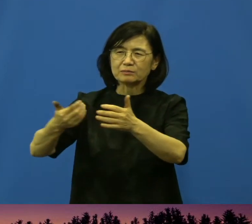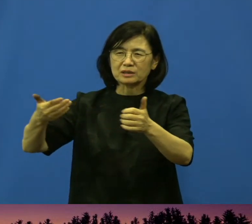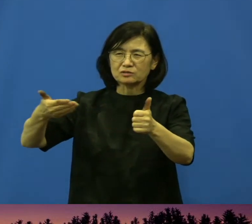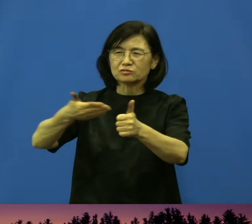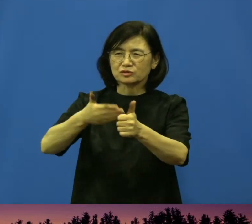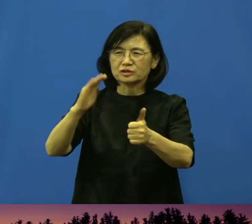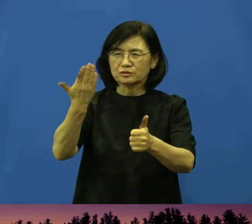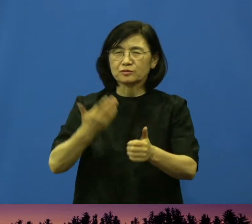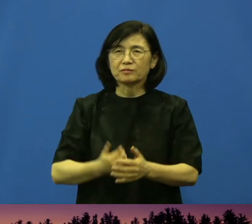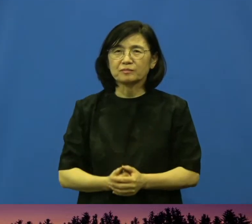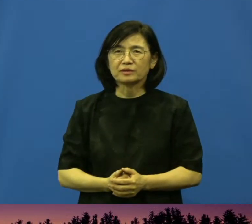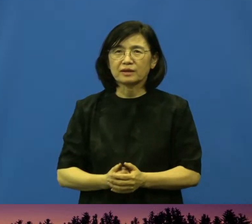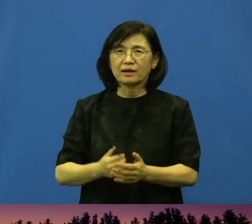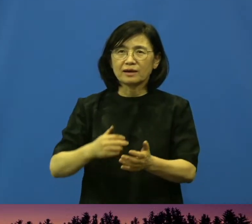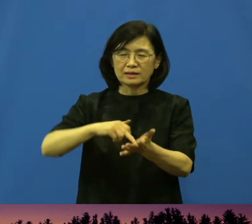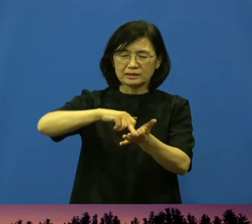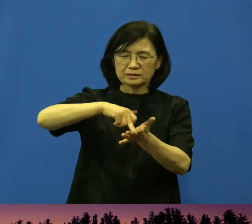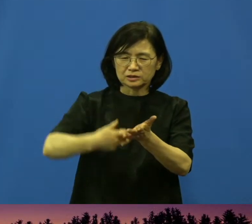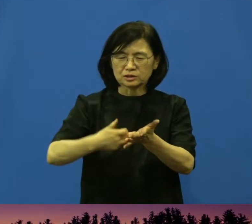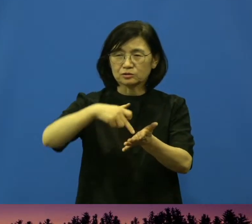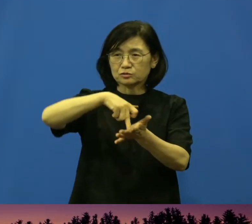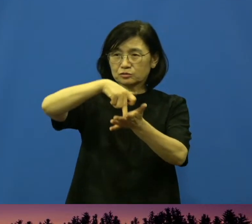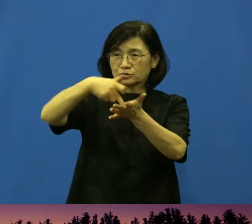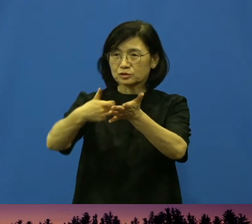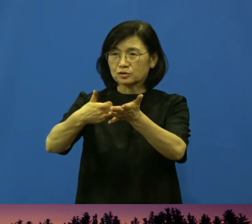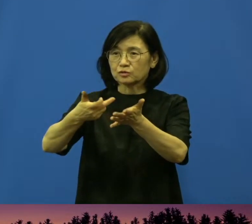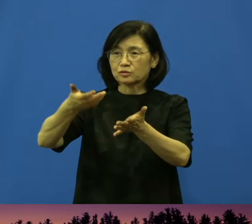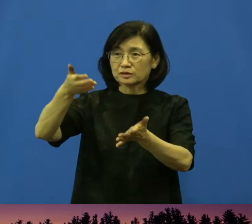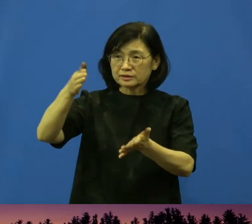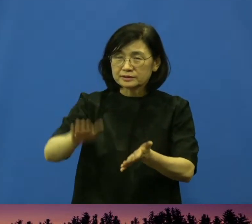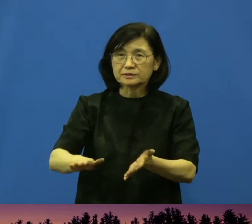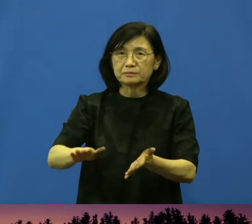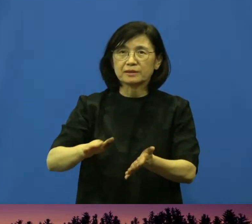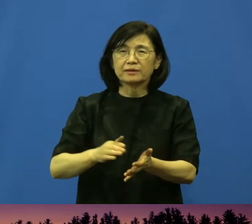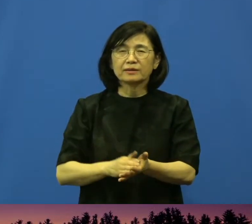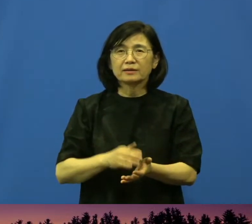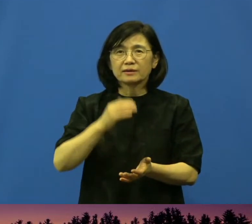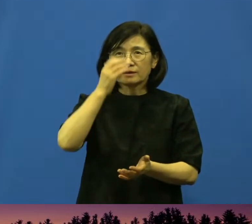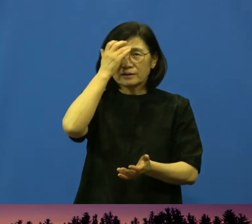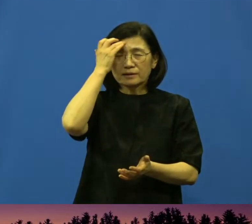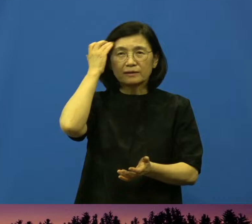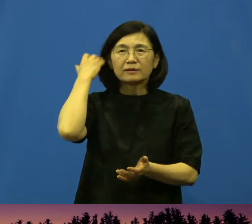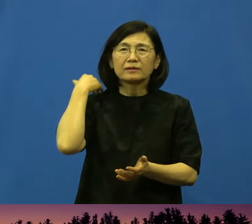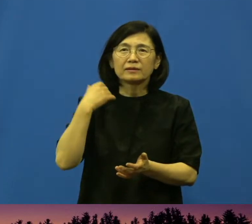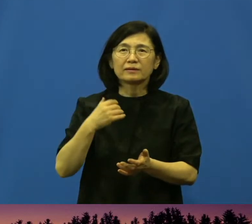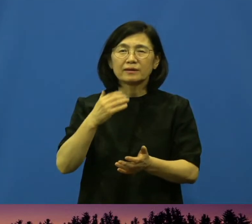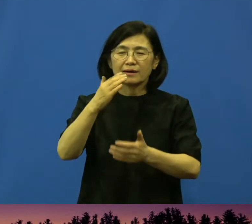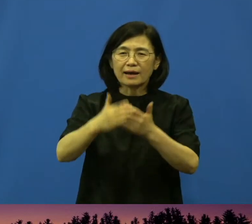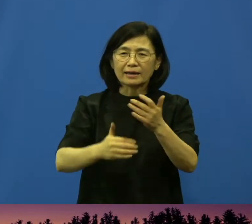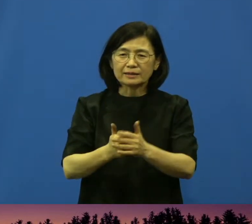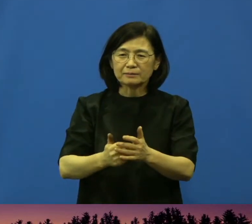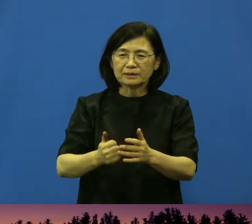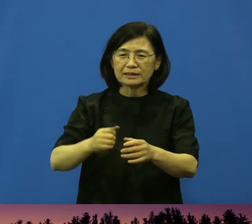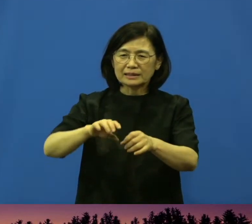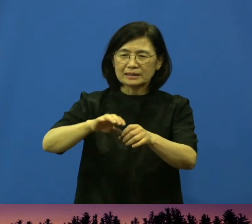왜? 절룩거리긴 했지만 이제 지팡이를 짚고 걸을 수 있는 정도의 수준으로 하나님이 딱 만져주신 거예요.